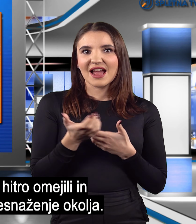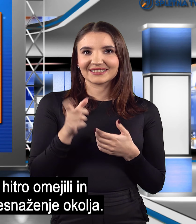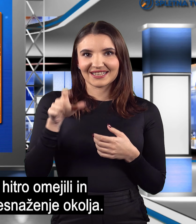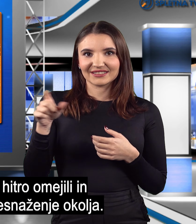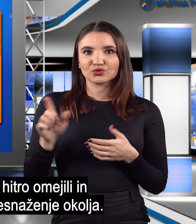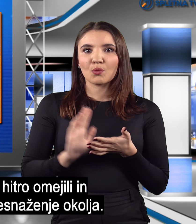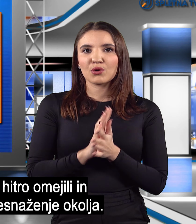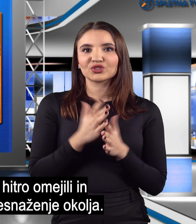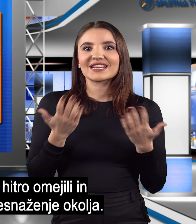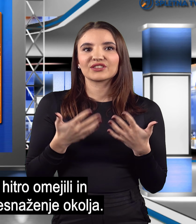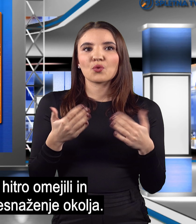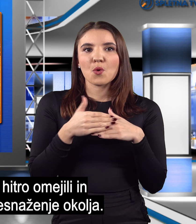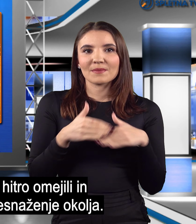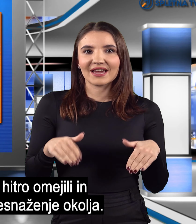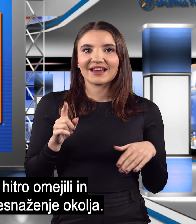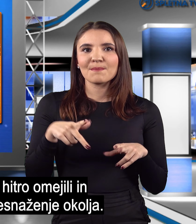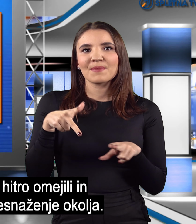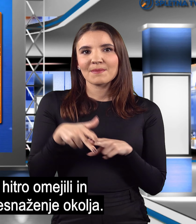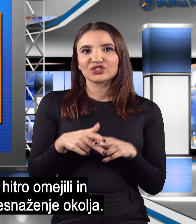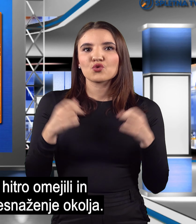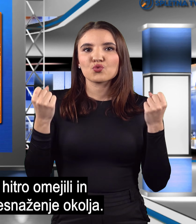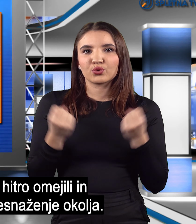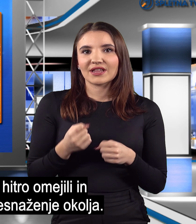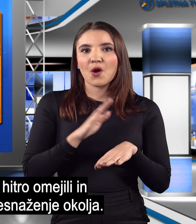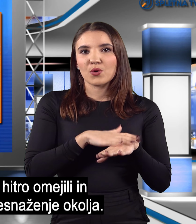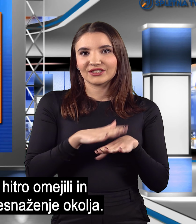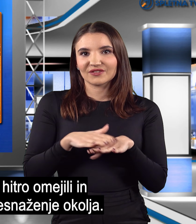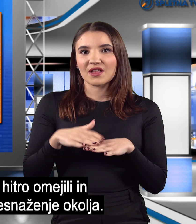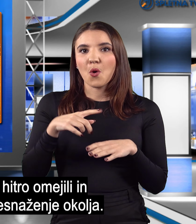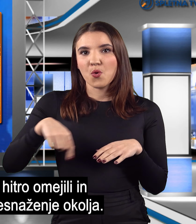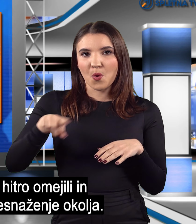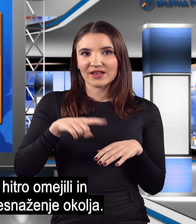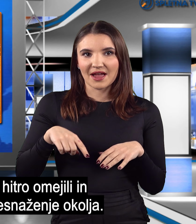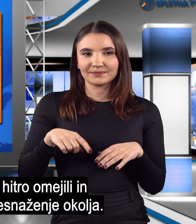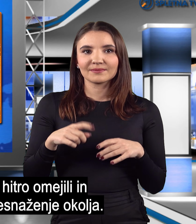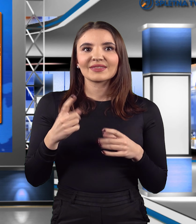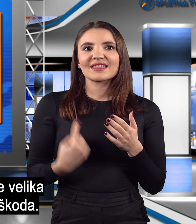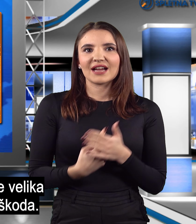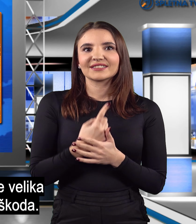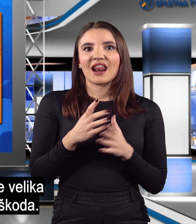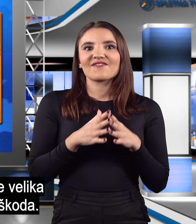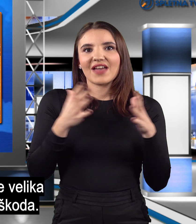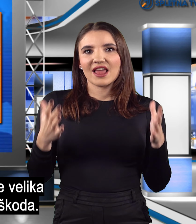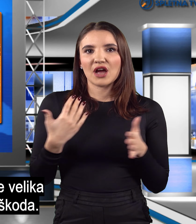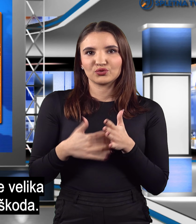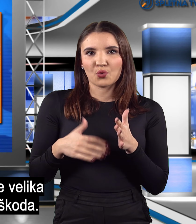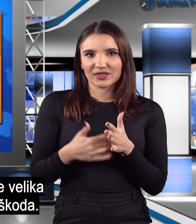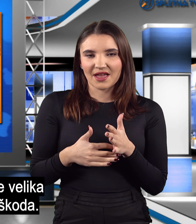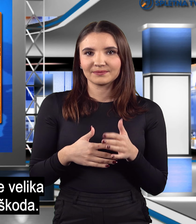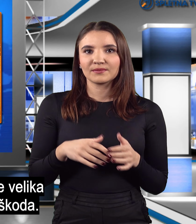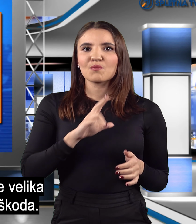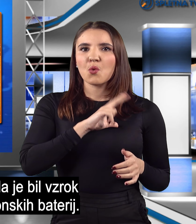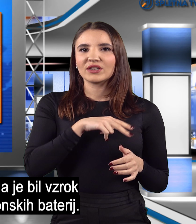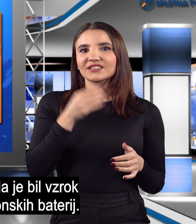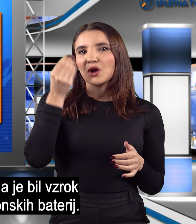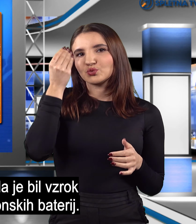Gasilci so požar hitro omejili in preprečili hujše onesnaženje okolja. Nastala je velika gmotna škoda. Policija sumi, da